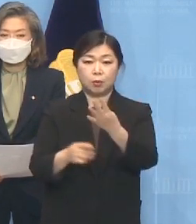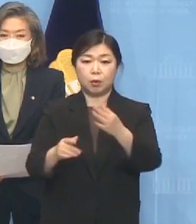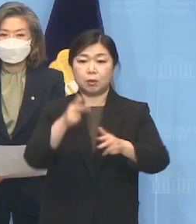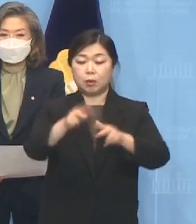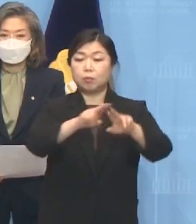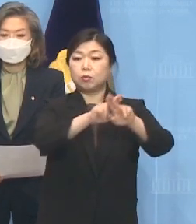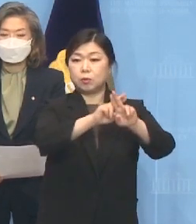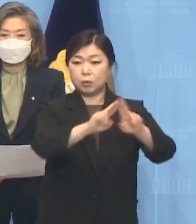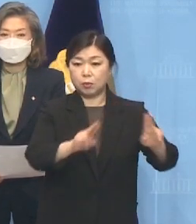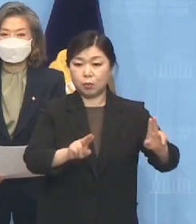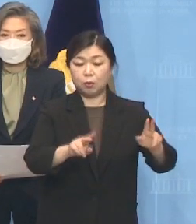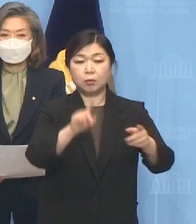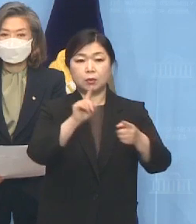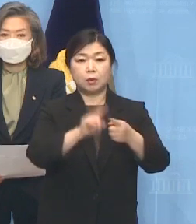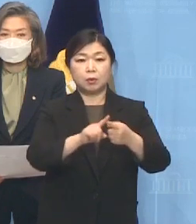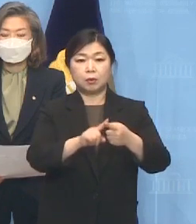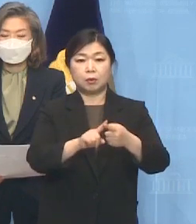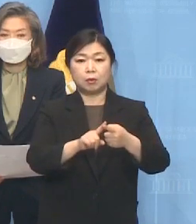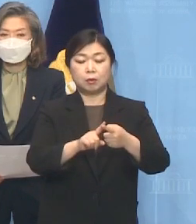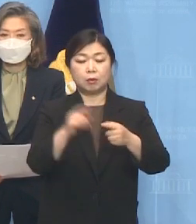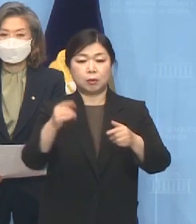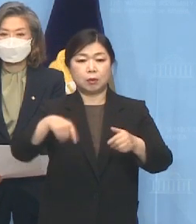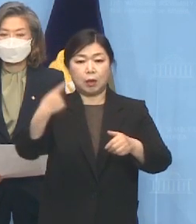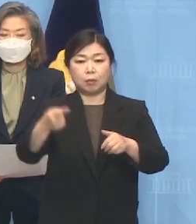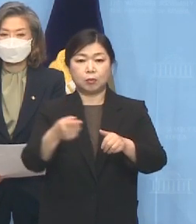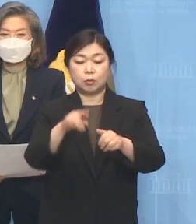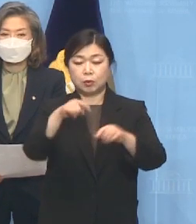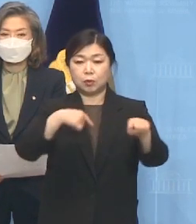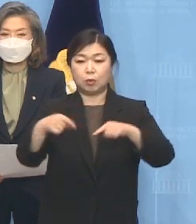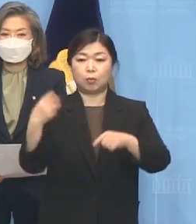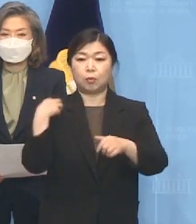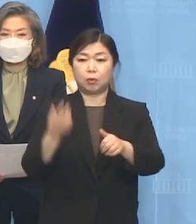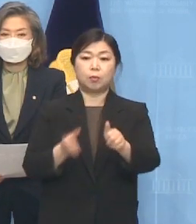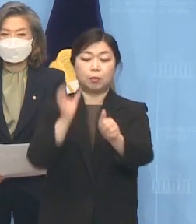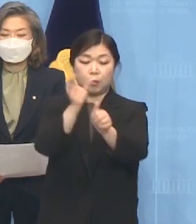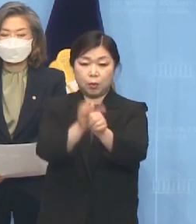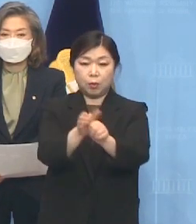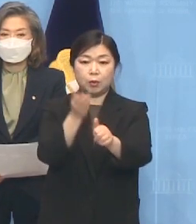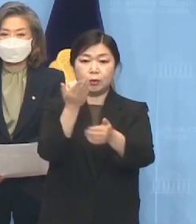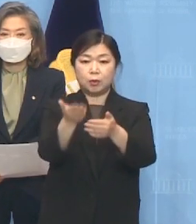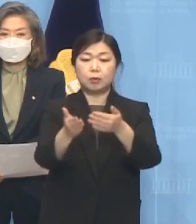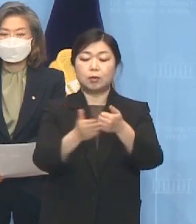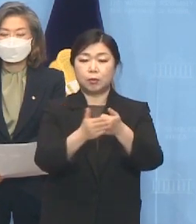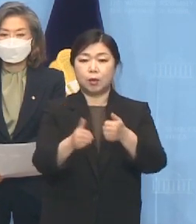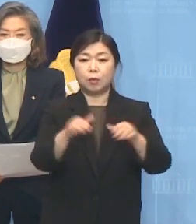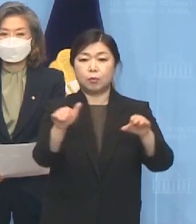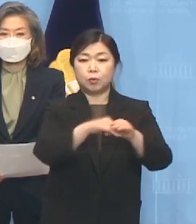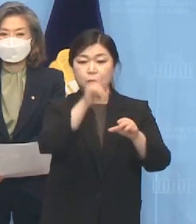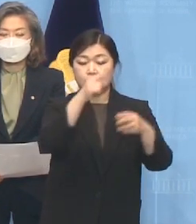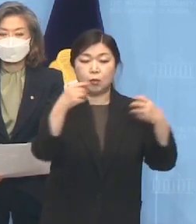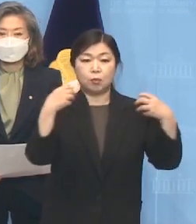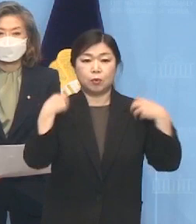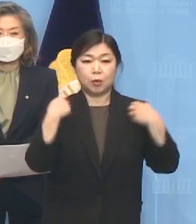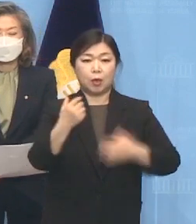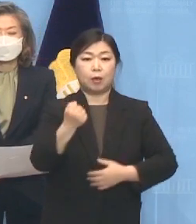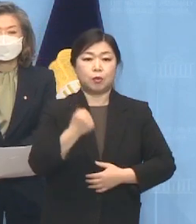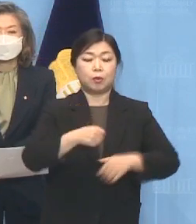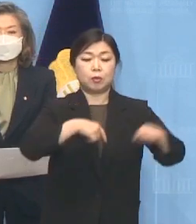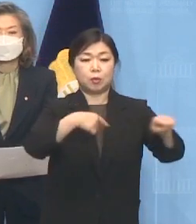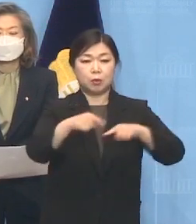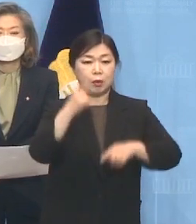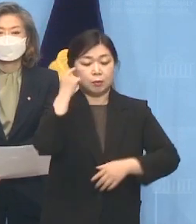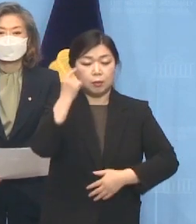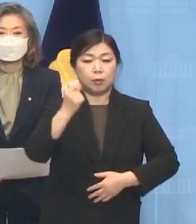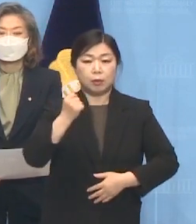취소 여부를 차기 정부로 미웠다 며 문재인 정부의 에너지 전환 정책의지가